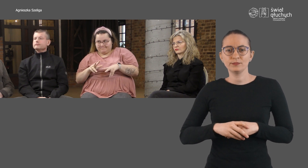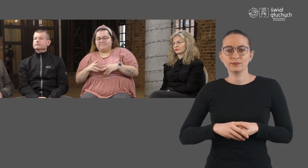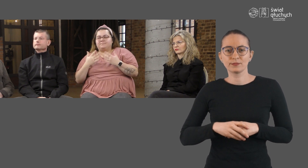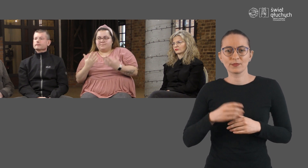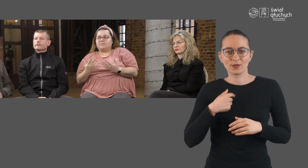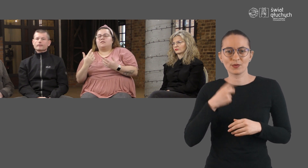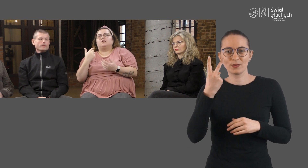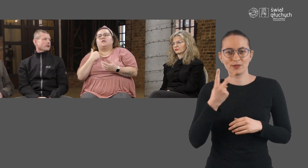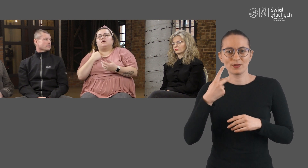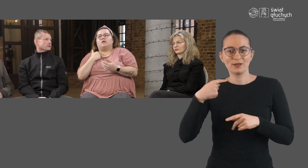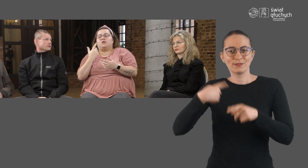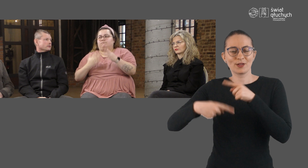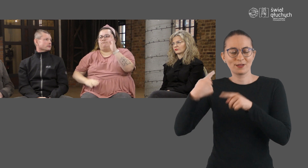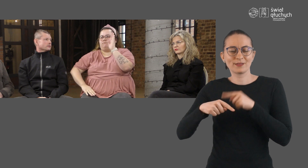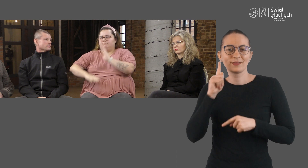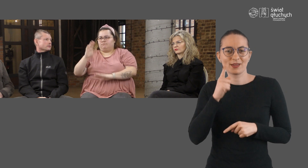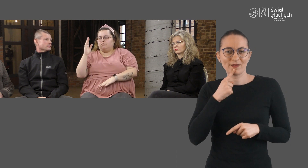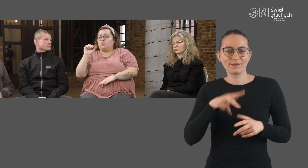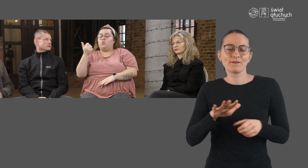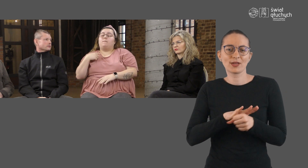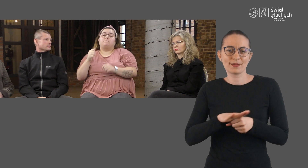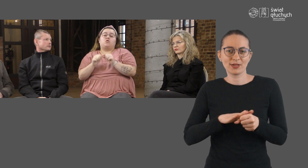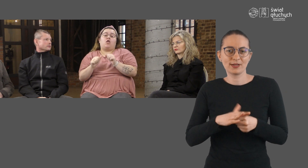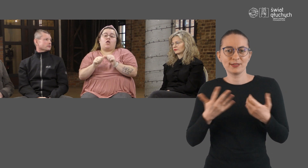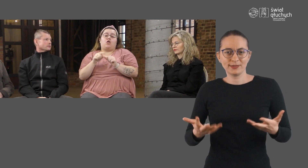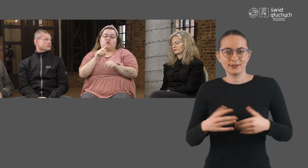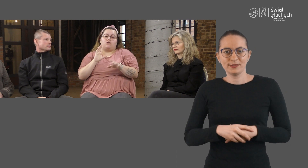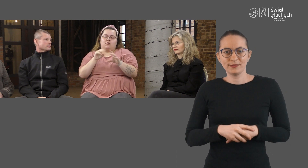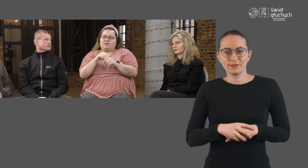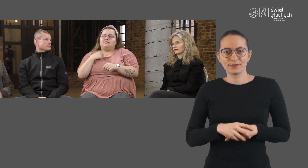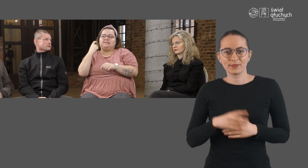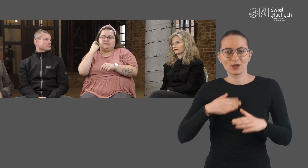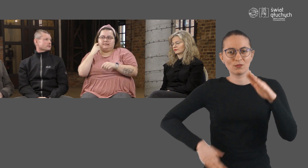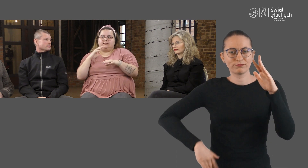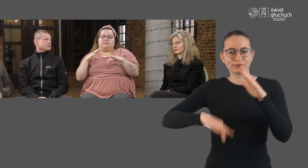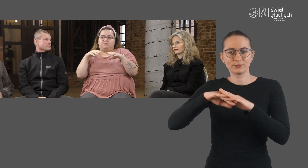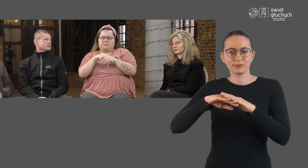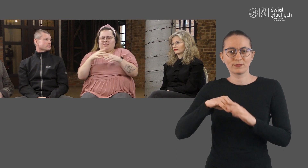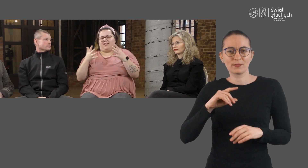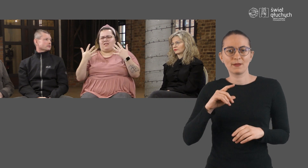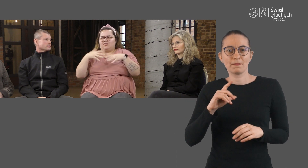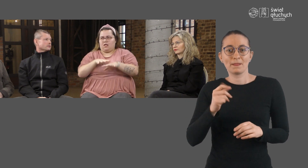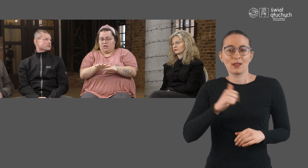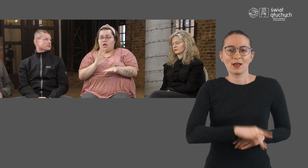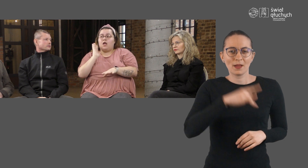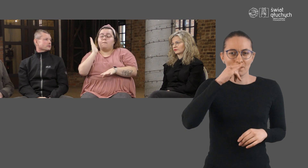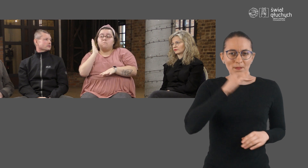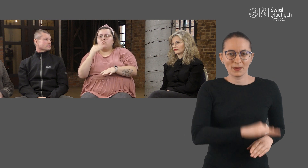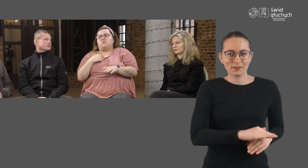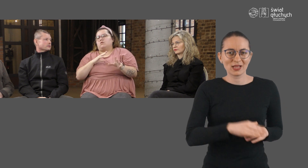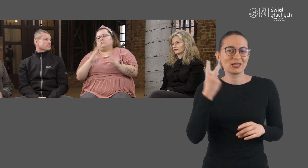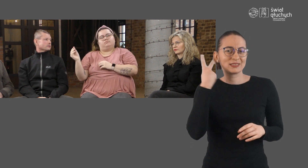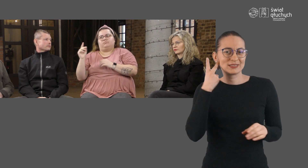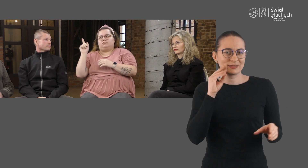Jestem już 2. pokoleniem osób głuchych. Od dziecka w przedszkolu byłam ze słyszącymi dziećmi